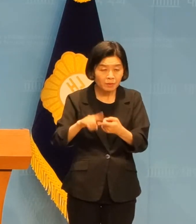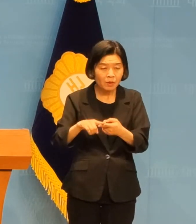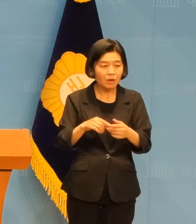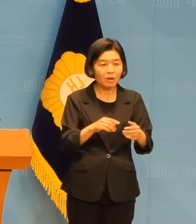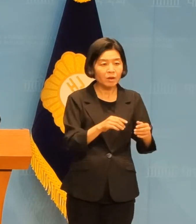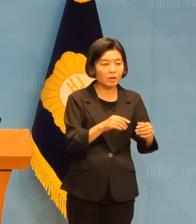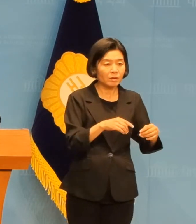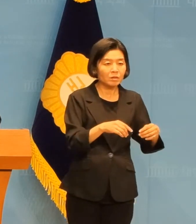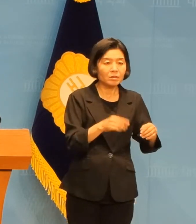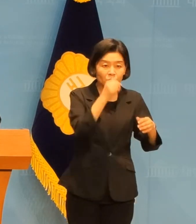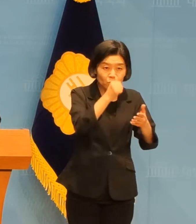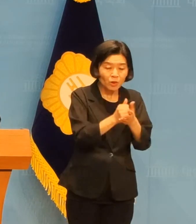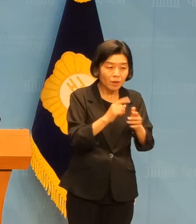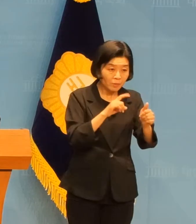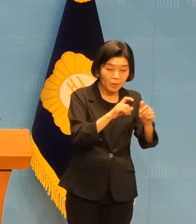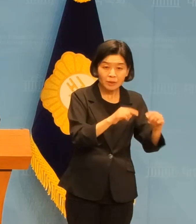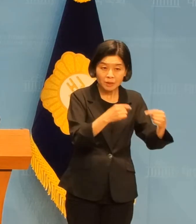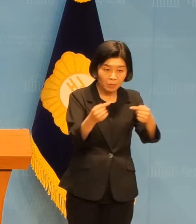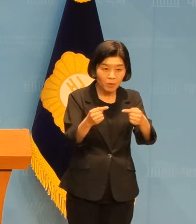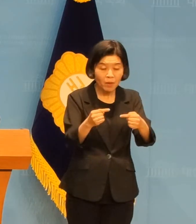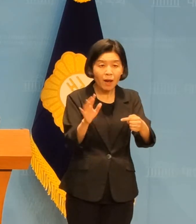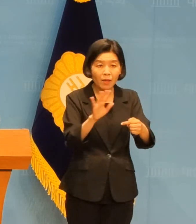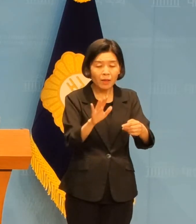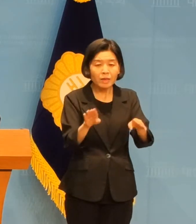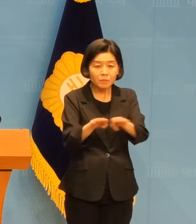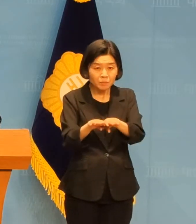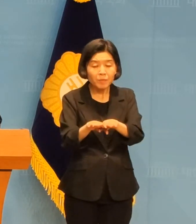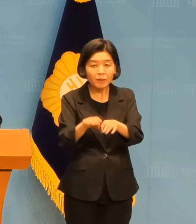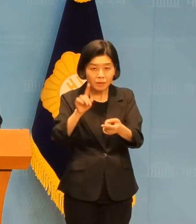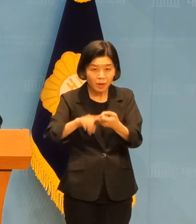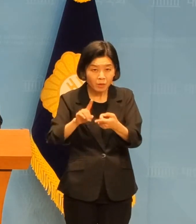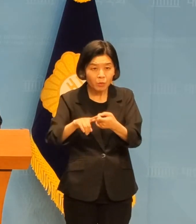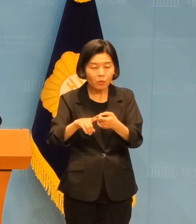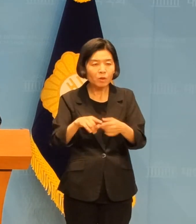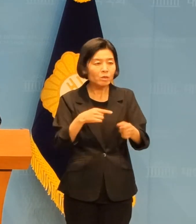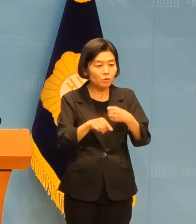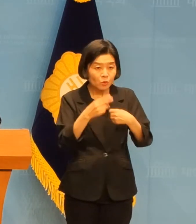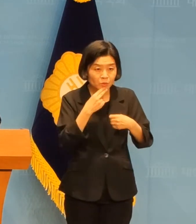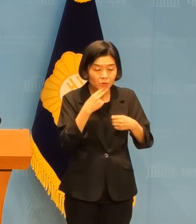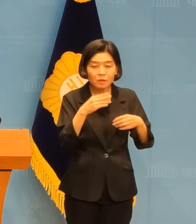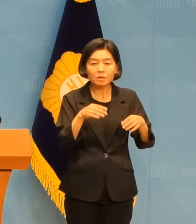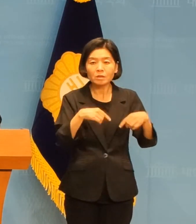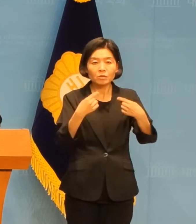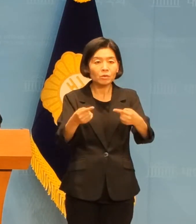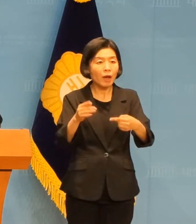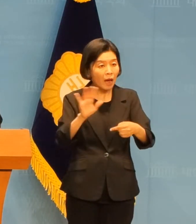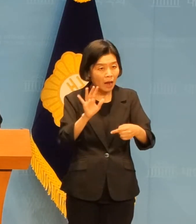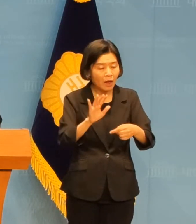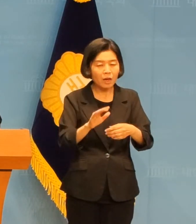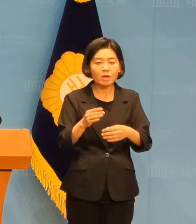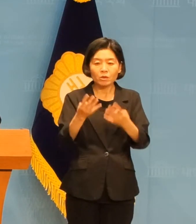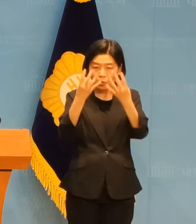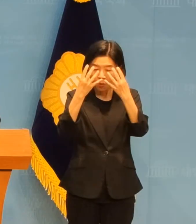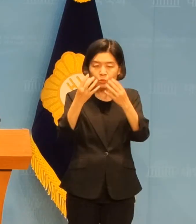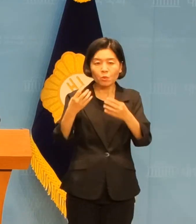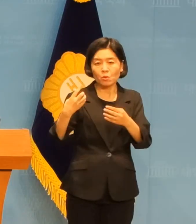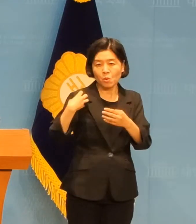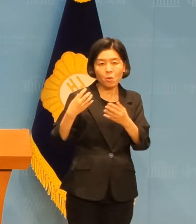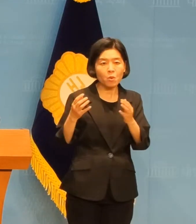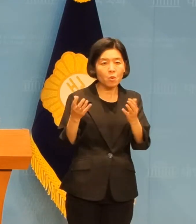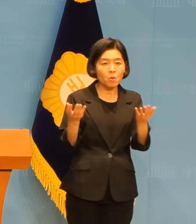결정하려면 정당한 사유 없이 피고인이 출석을 거부해야 하고 여기에 덧붙여 교도관에 의한